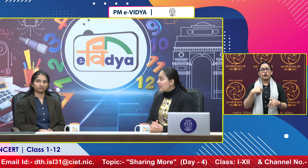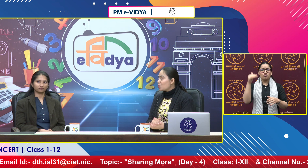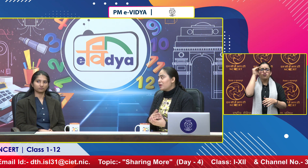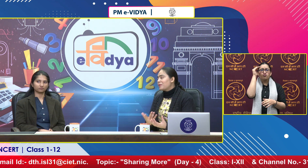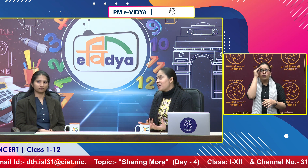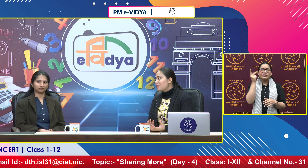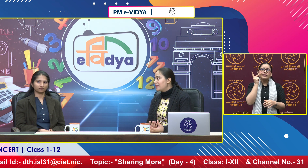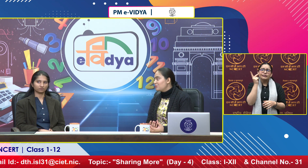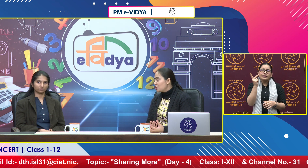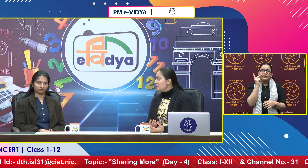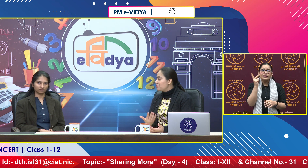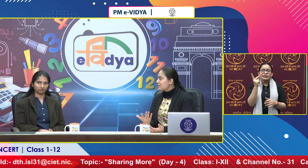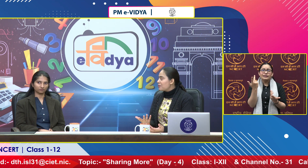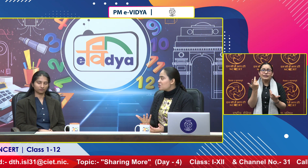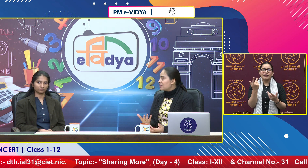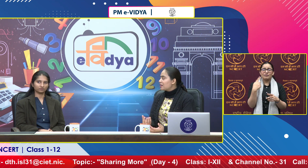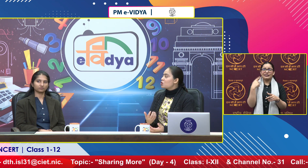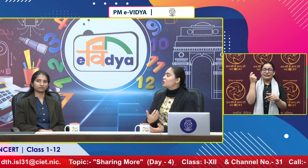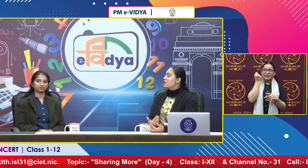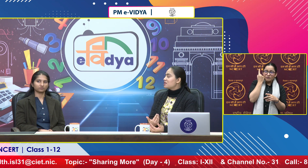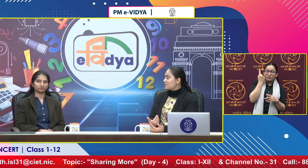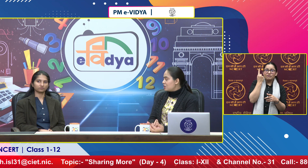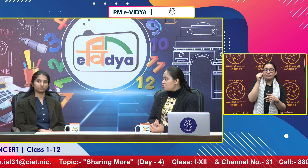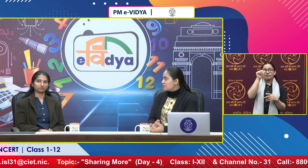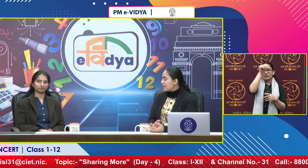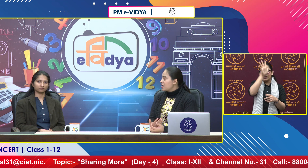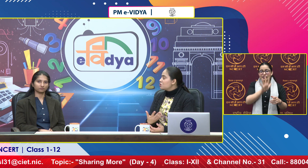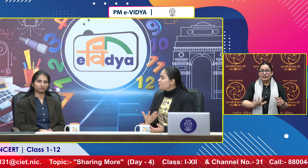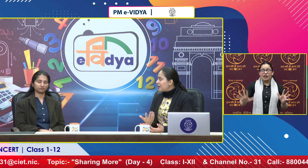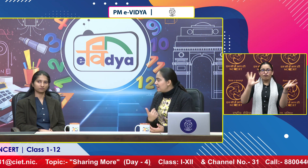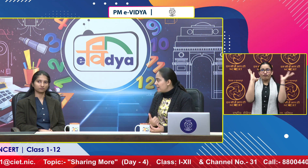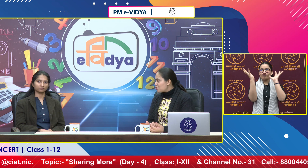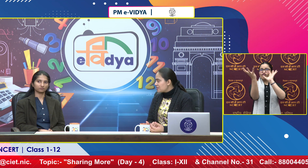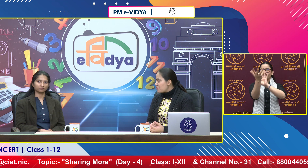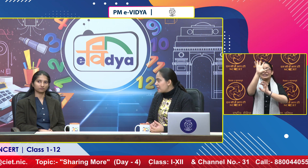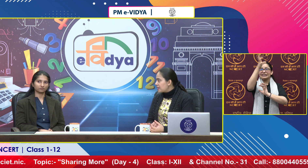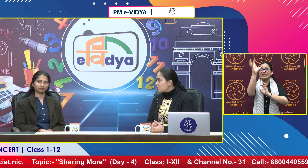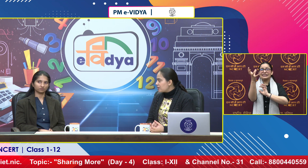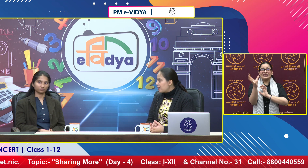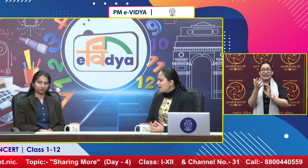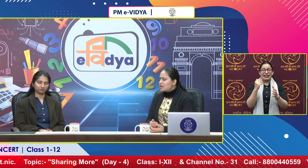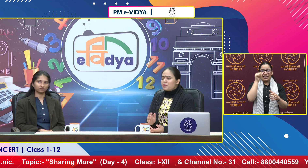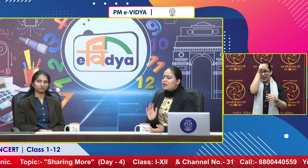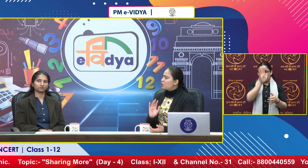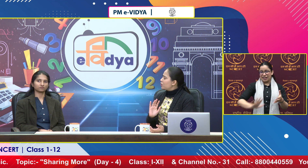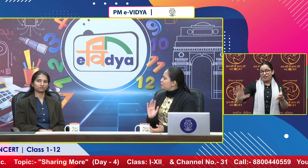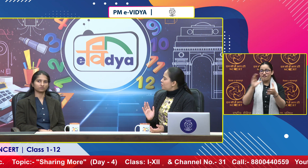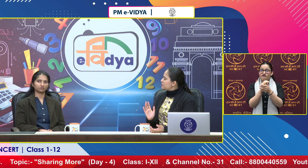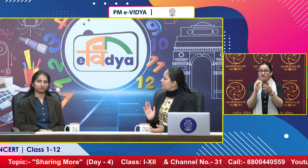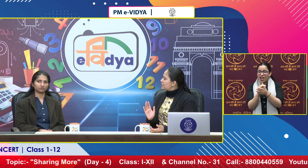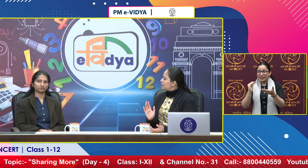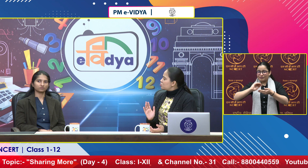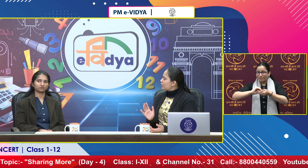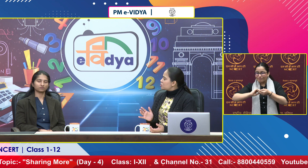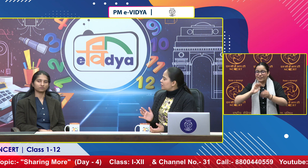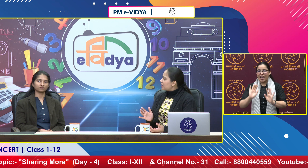न्यूज़ देखते हैं तो कई बार हमें ये भी समझ आता है कि कौन कौन से ऐसे नेशंस हैं जो फ्रेंडली नेशंस हैं हमारी कंट्री के, या फिर अगर कोई अब्रॉड